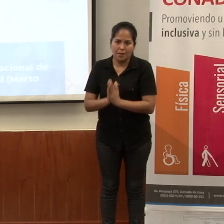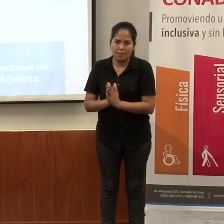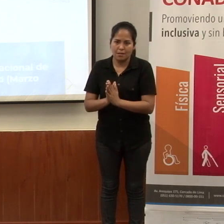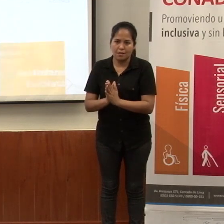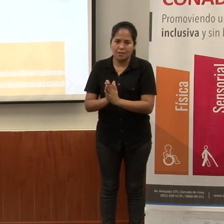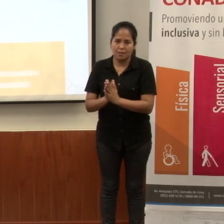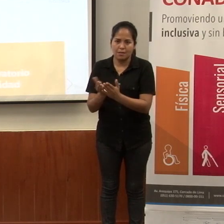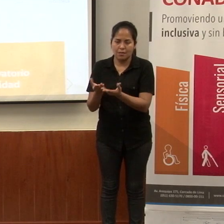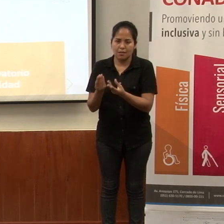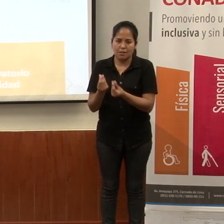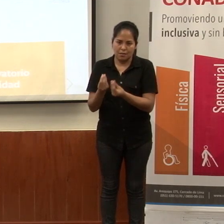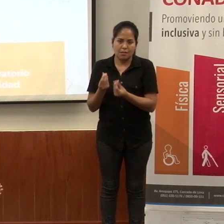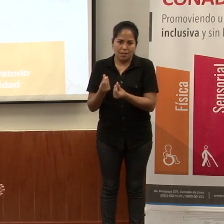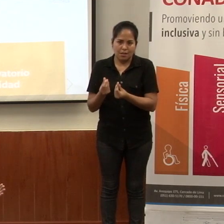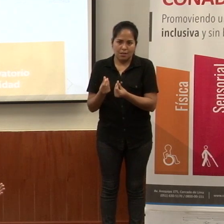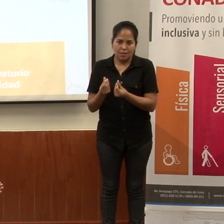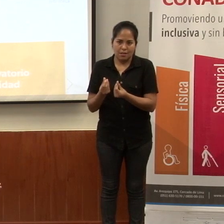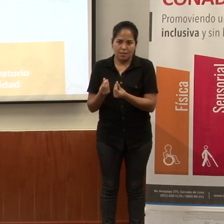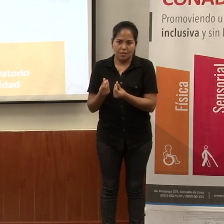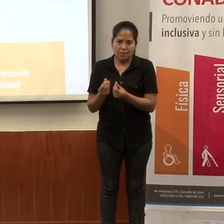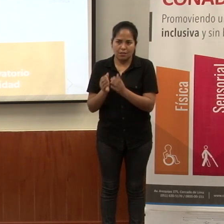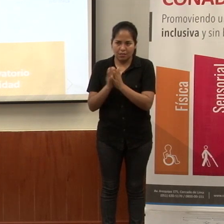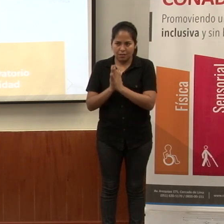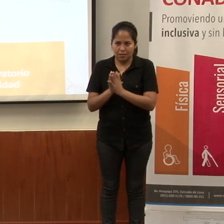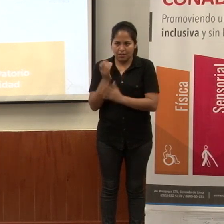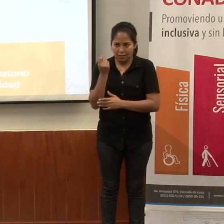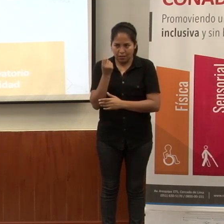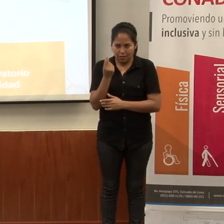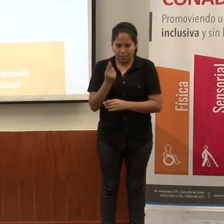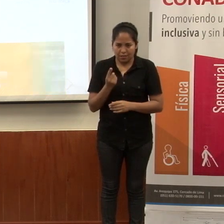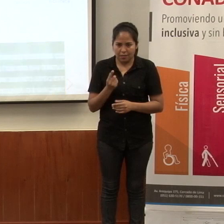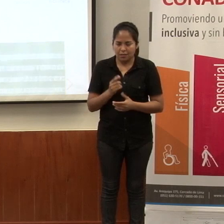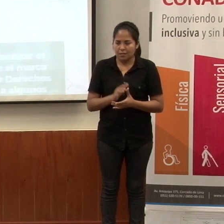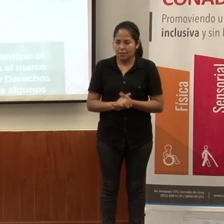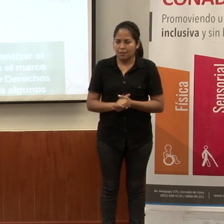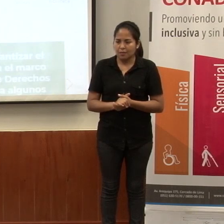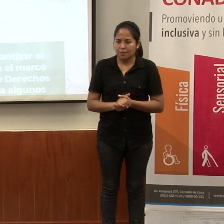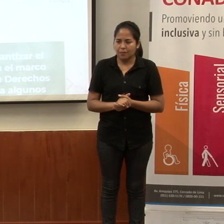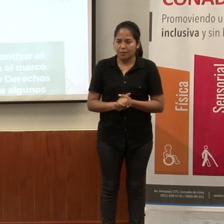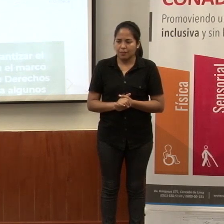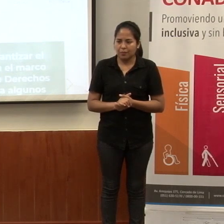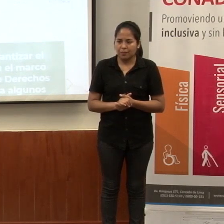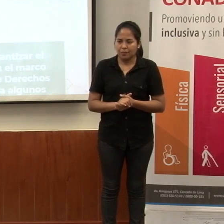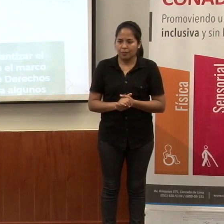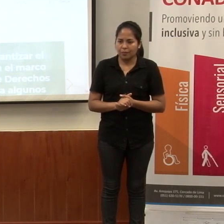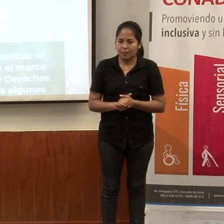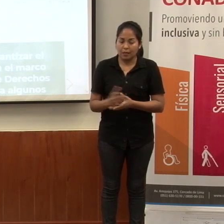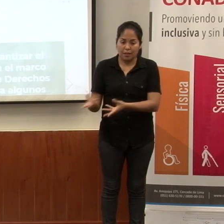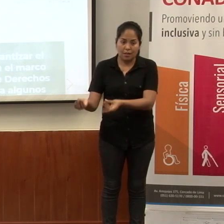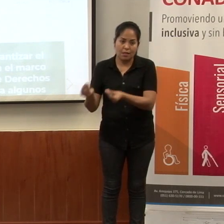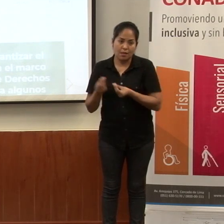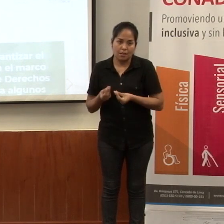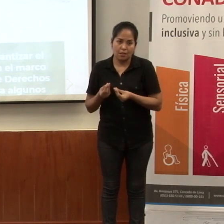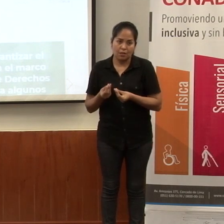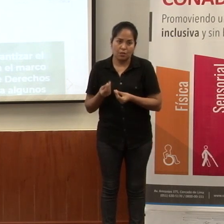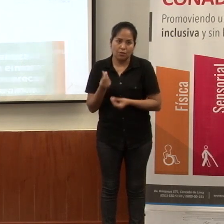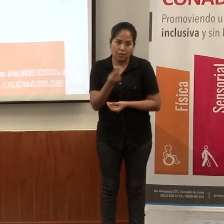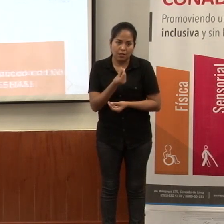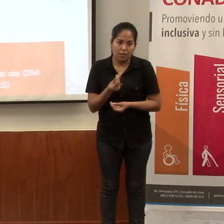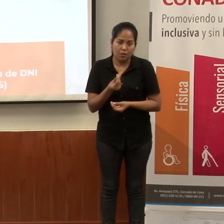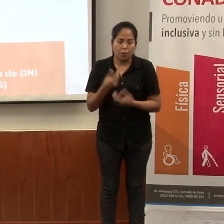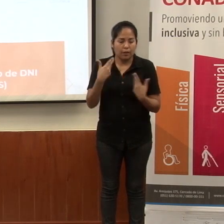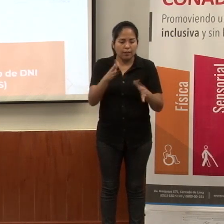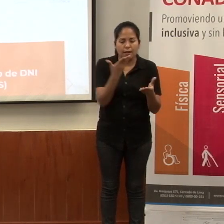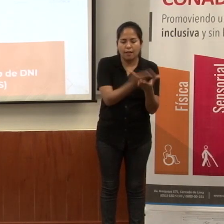¿Ya? Lo digo en el buen sentido de la palabra, por favor, ¿ya? Lo digo en el sentido. En el sentido que tendrá que darnos, porque ya tendríamos